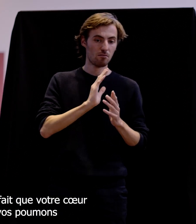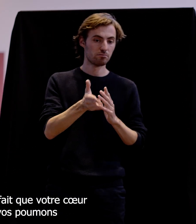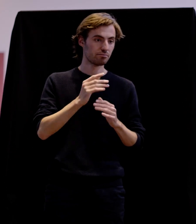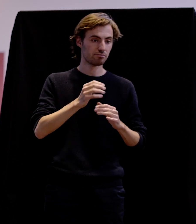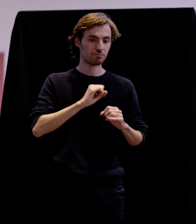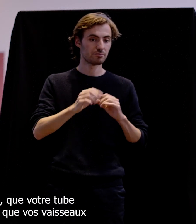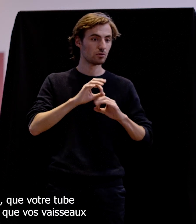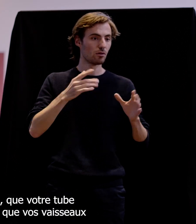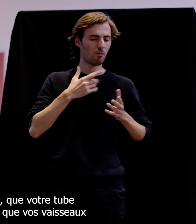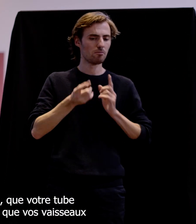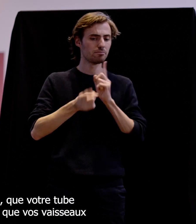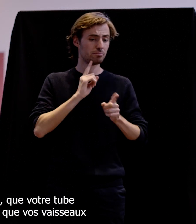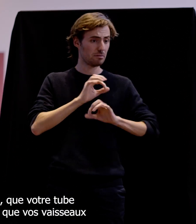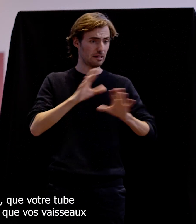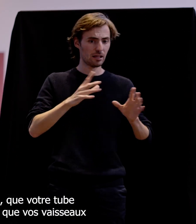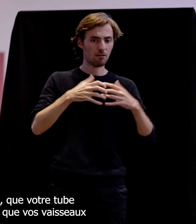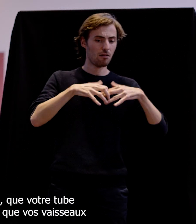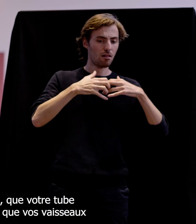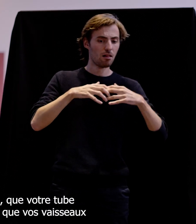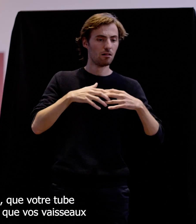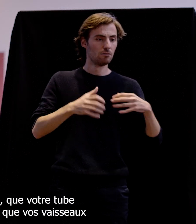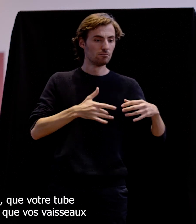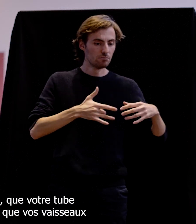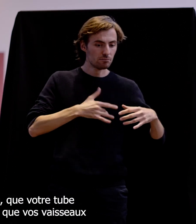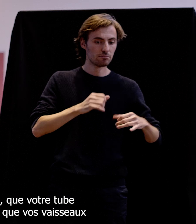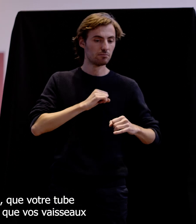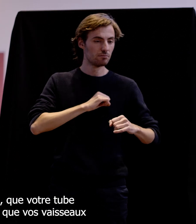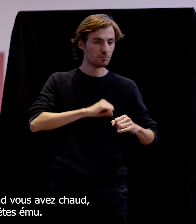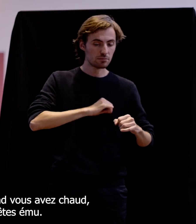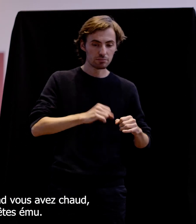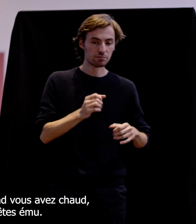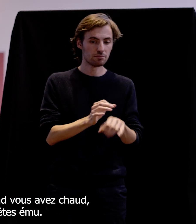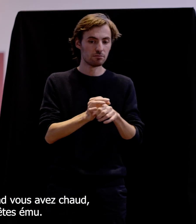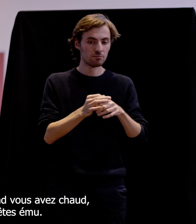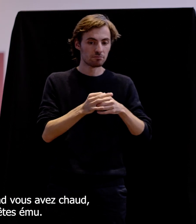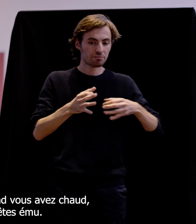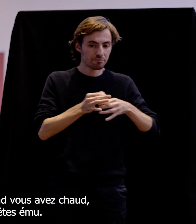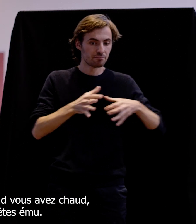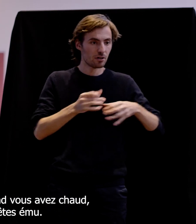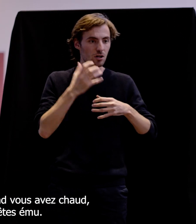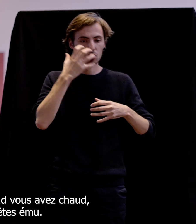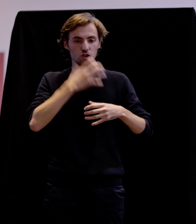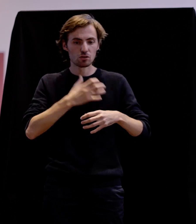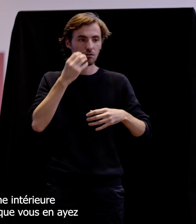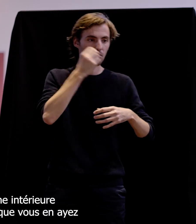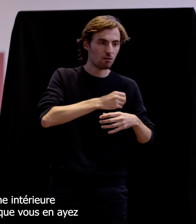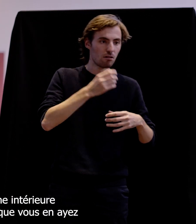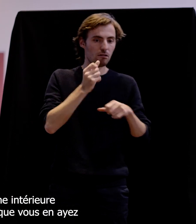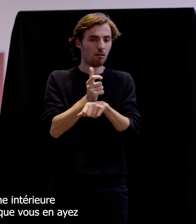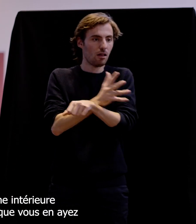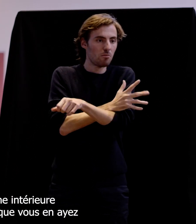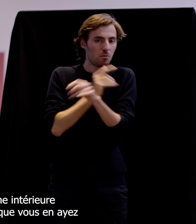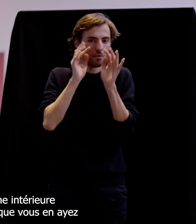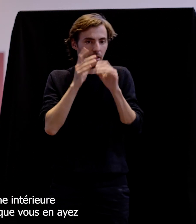vos poumons se soulèvent ou pas, que votre tube digestif bouge ou pas, que vos vaisseaux se dilatent ou pas, quand vous avez chaud, quand vous êtes ému, enfin, toute